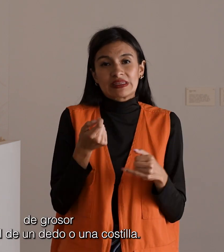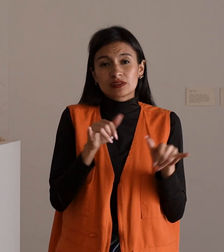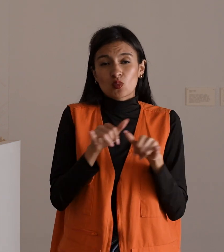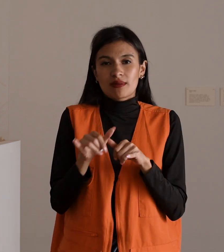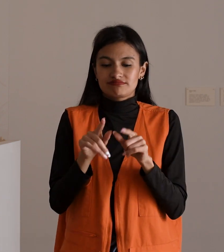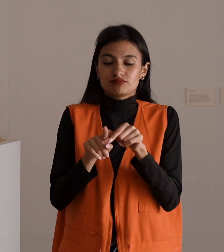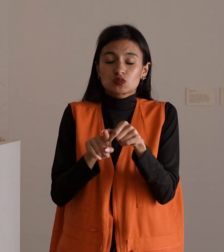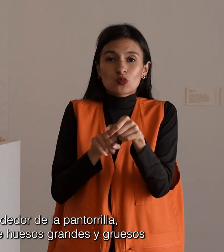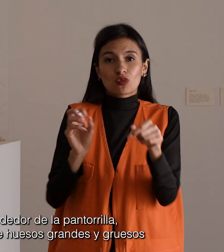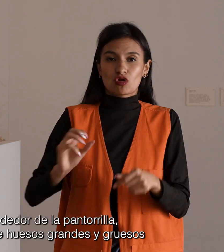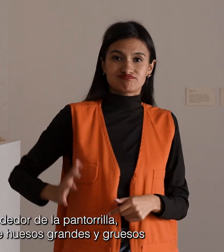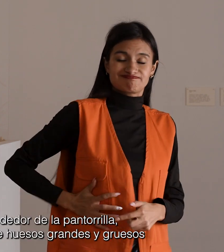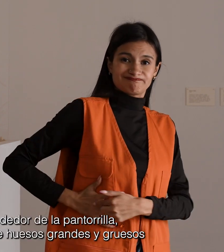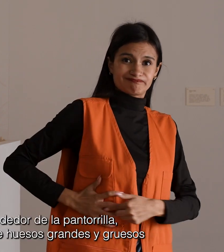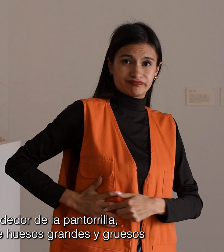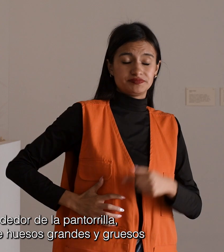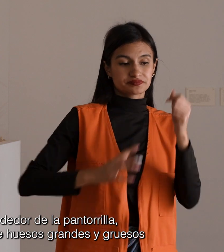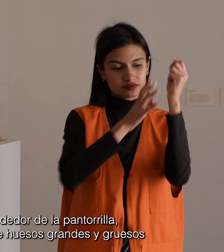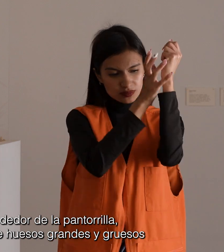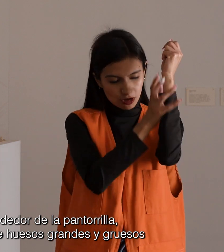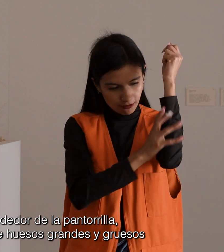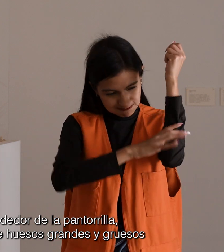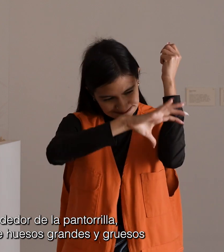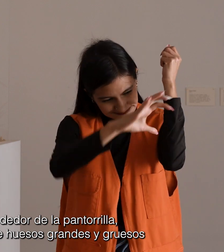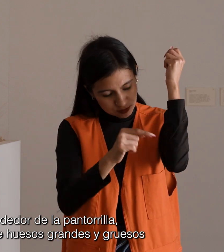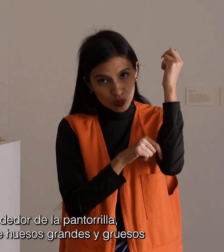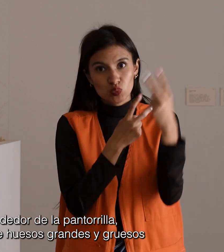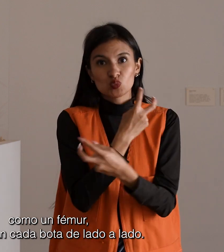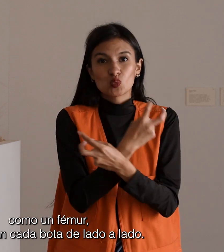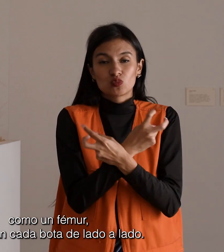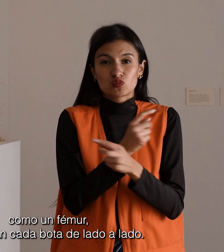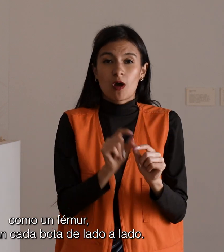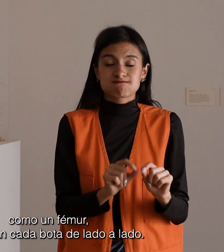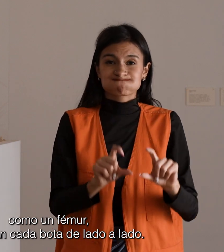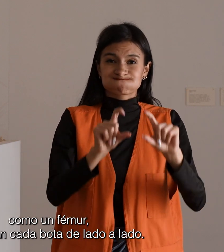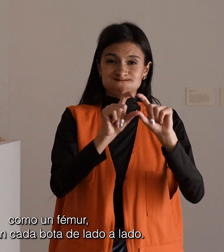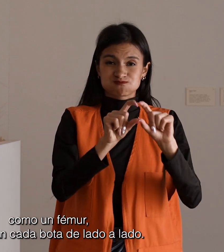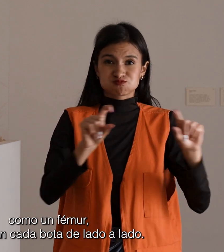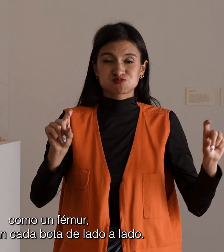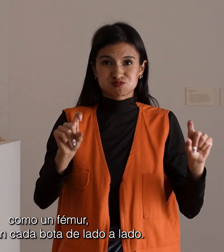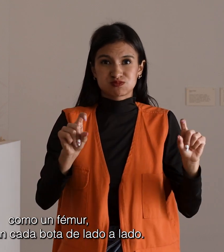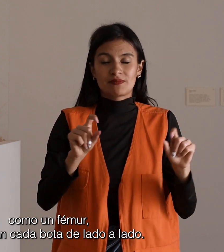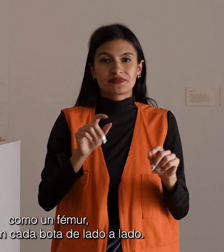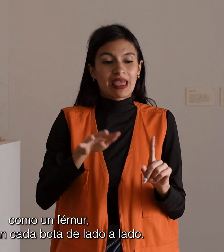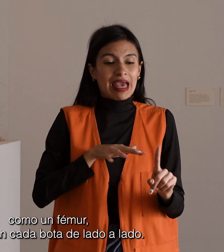costilla alrededor de la pantorrilla un par de huesos grandes y gruesos como un fémur atraviesan cada bota de lado a